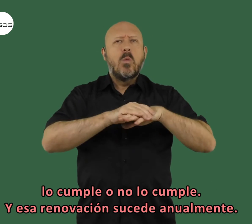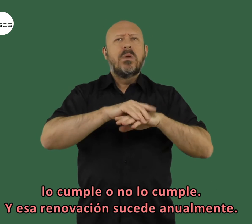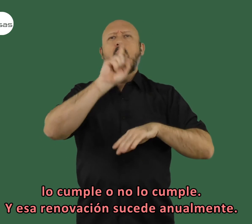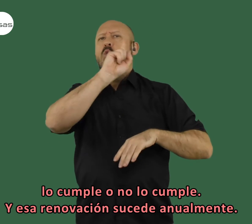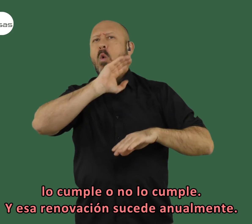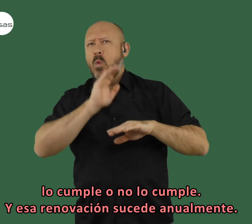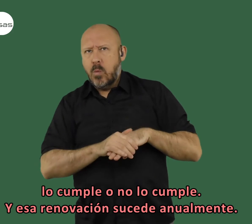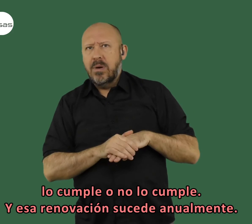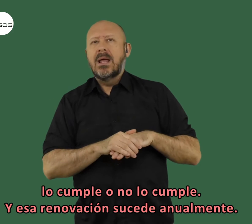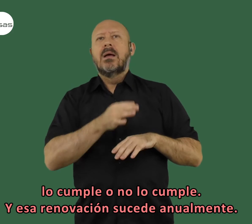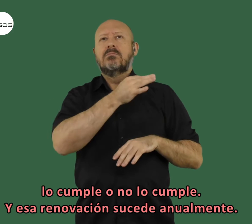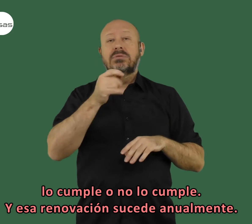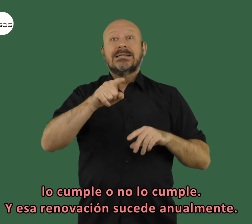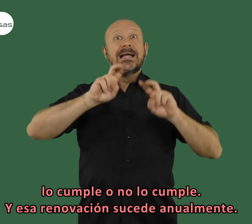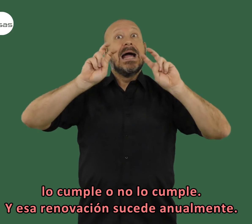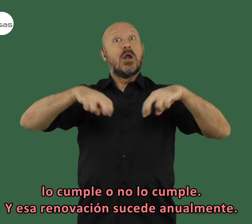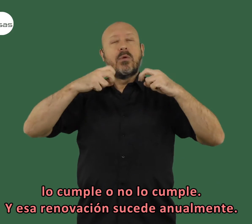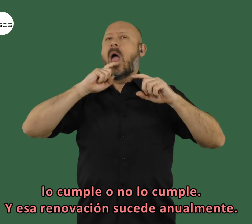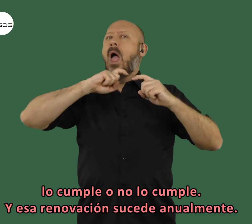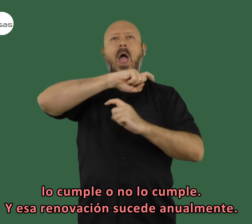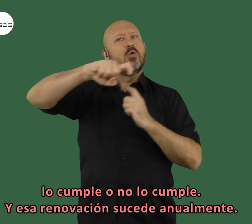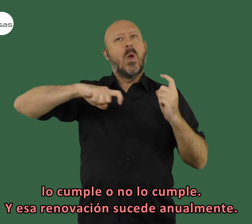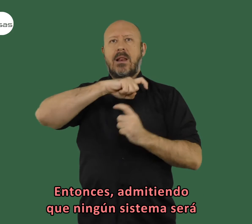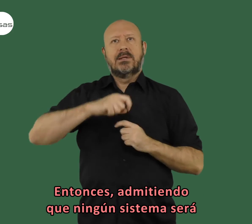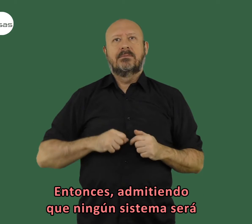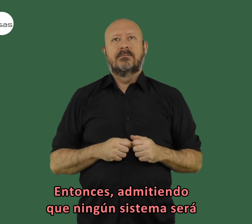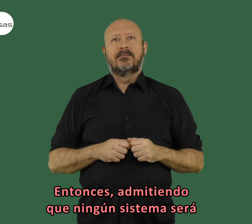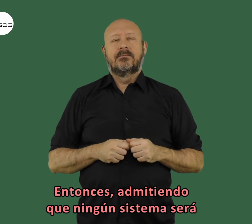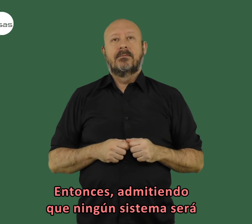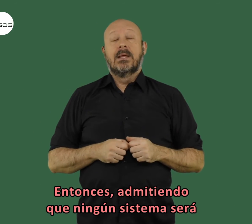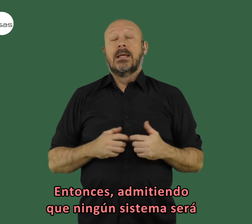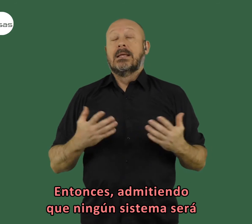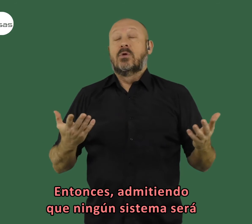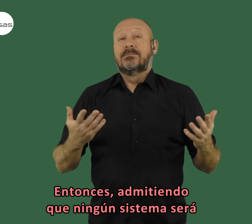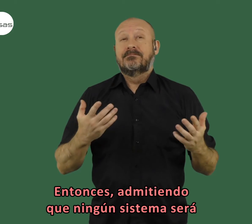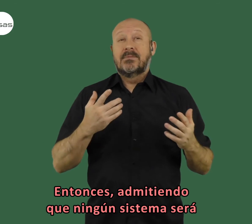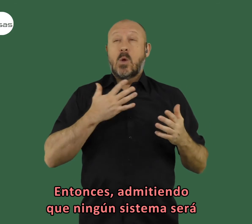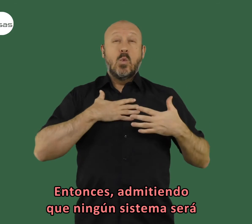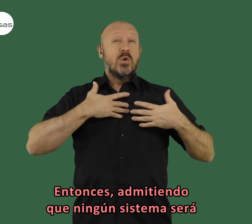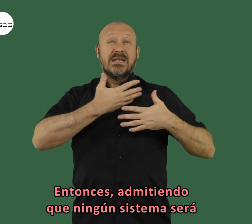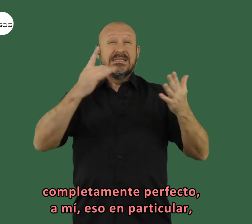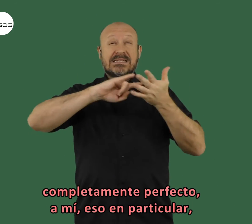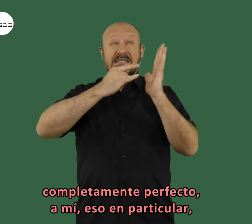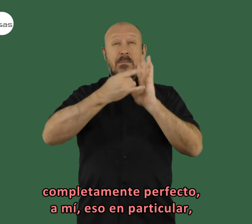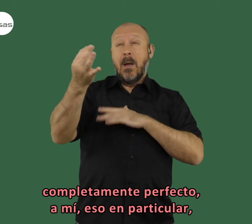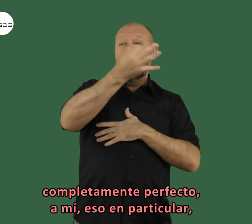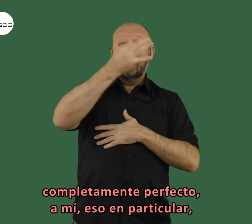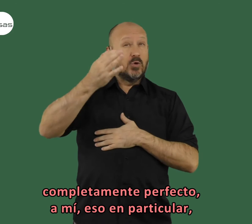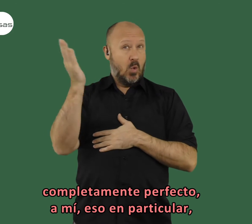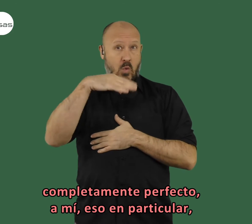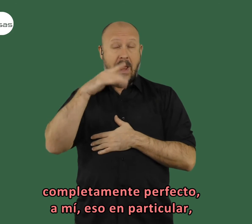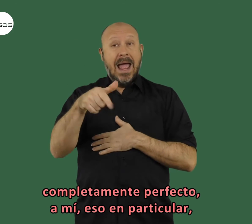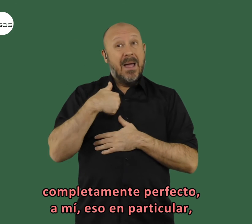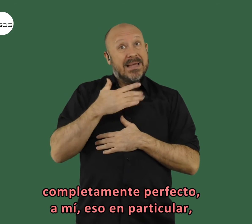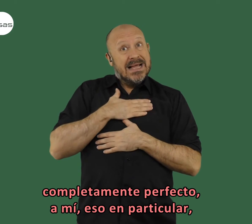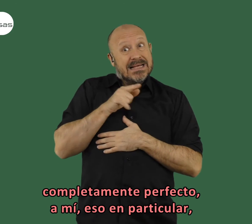lo cumple o no lo cumple. Y esa renovación sucede anualmente. Entonces, admitiendo que ningún sistema será completamente